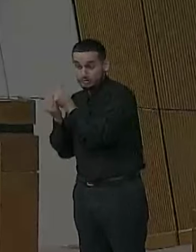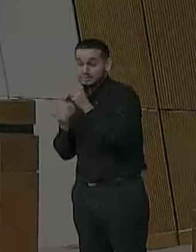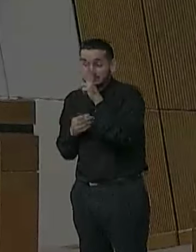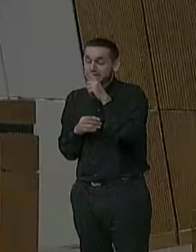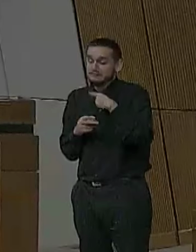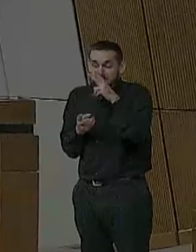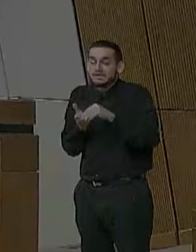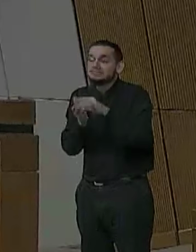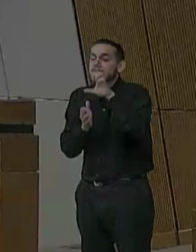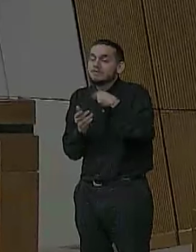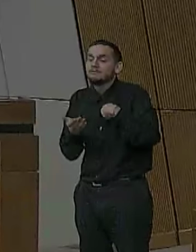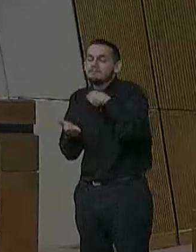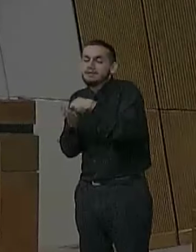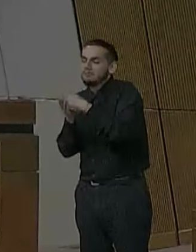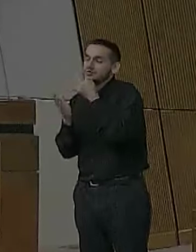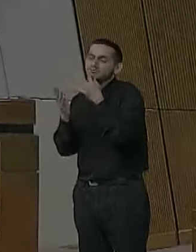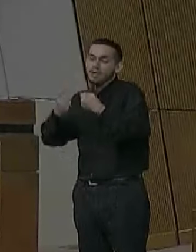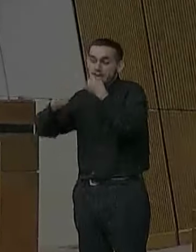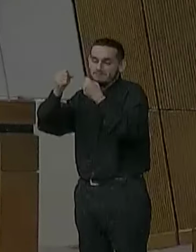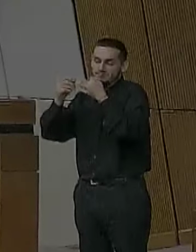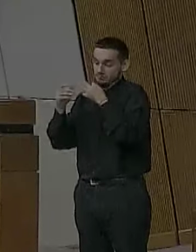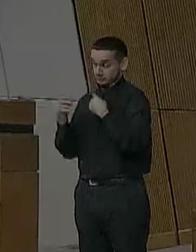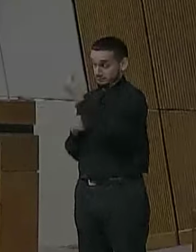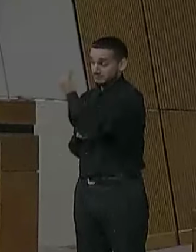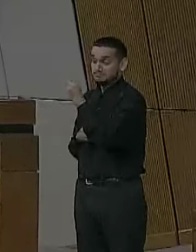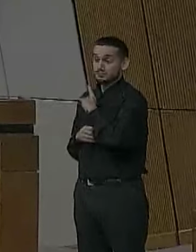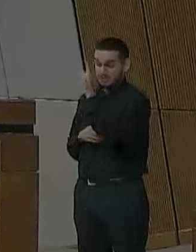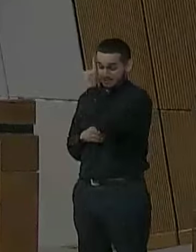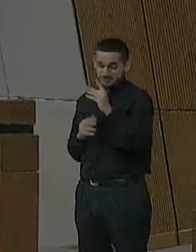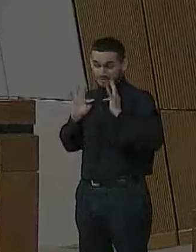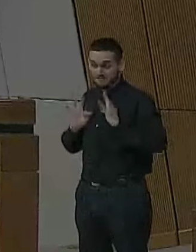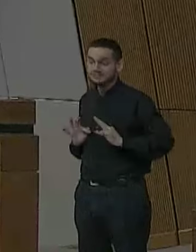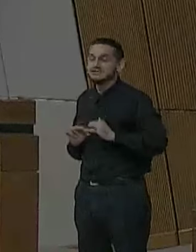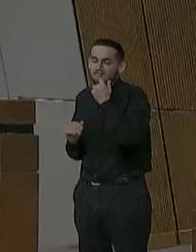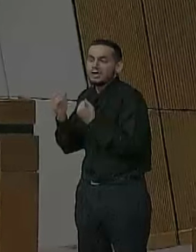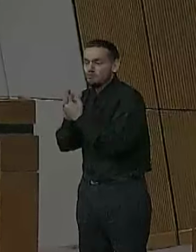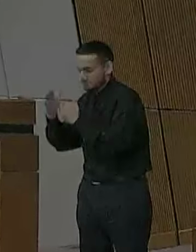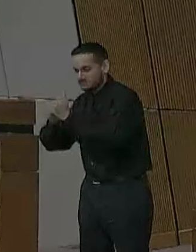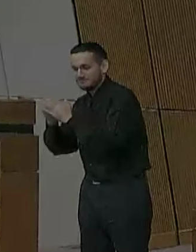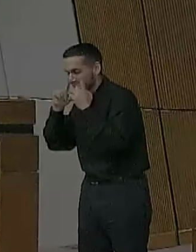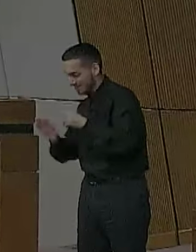quieren realizar inversiones en la empresa porque es una materia que se está teniendo ahora mismo.